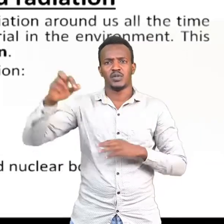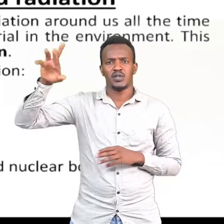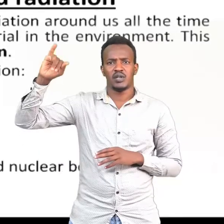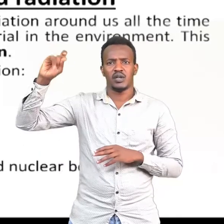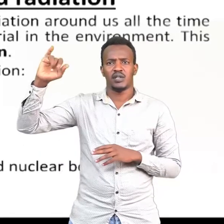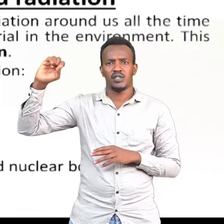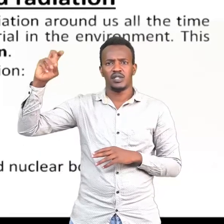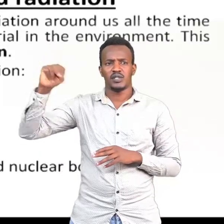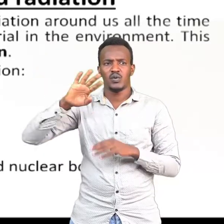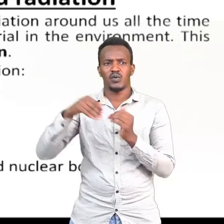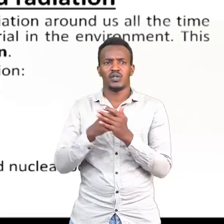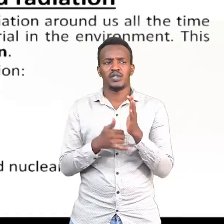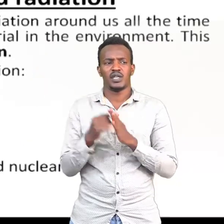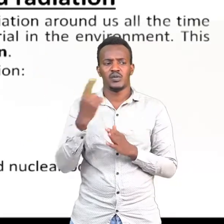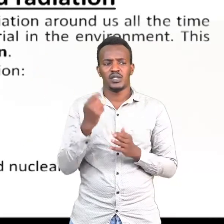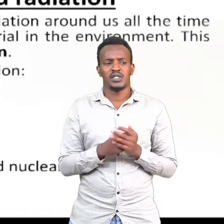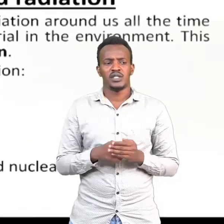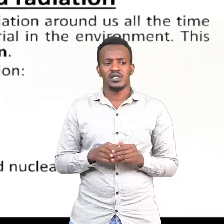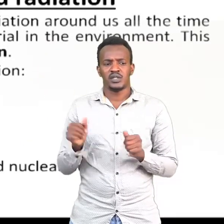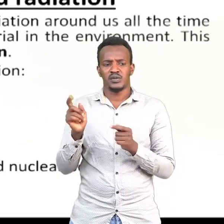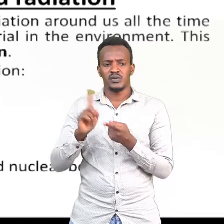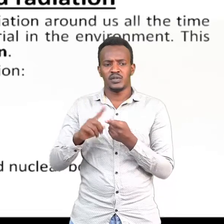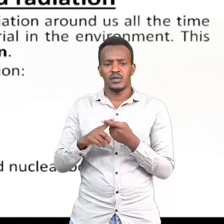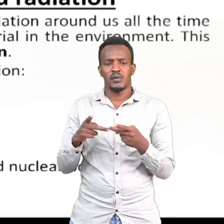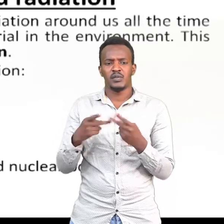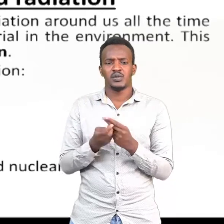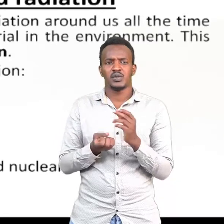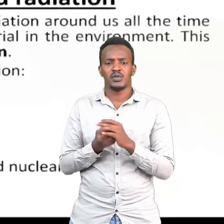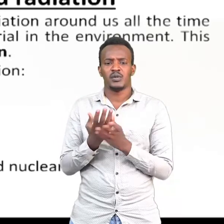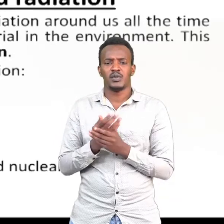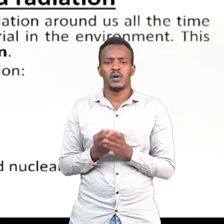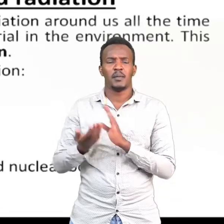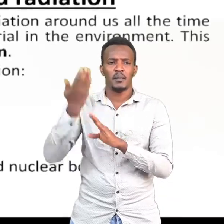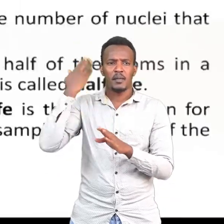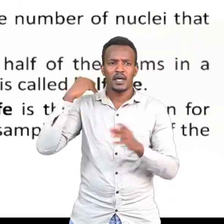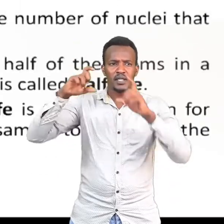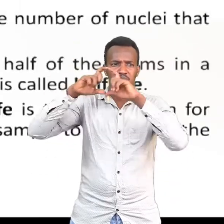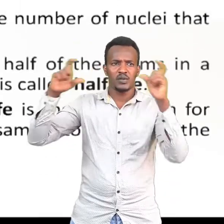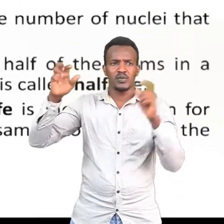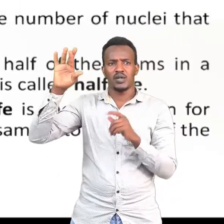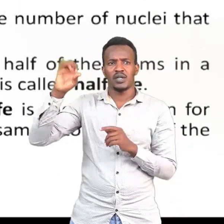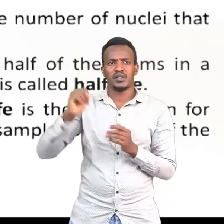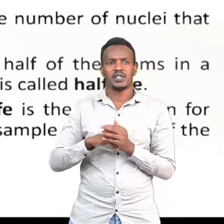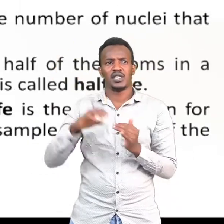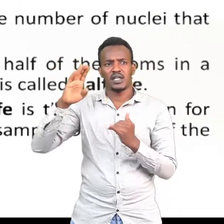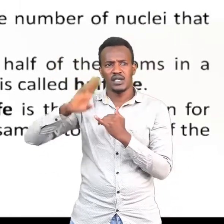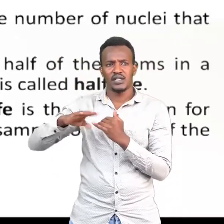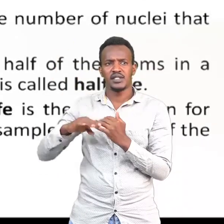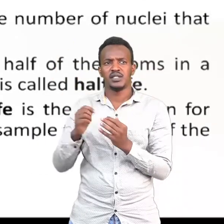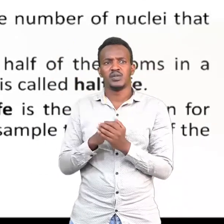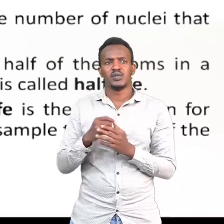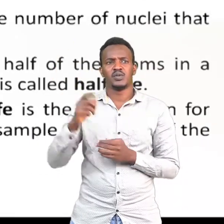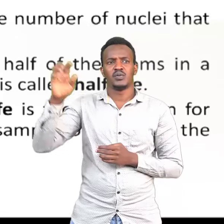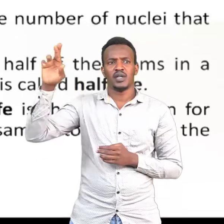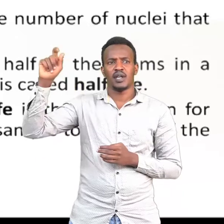saarayaa meelahaasoo dhan markaynu waxa weeyaan laysku soo duuduubo waa meelaha uu ka soo baxo background radiationku waayo qaybta markaasi inoogu xigta waxay